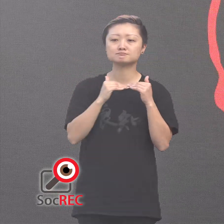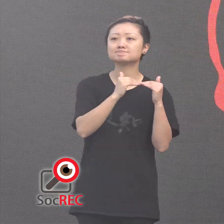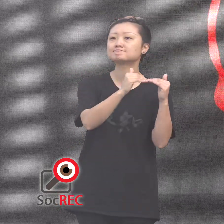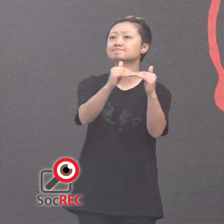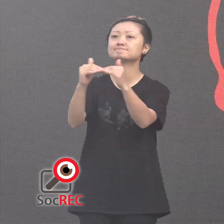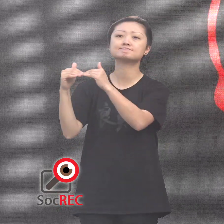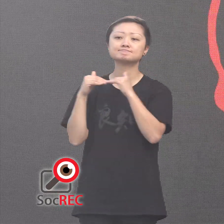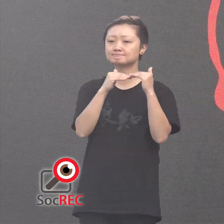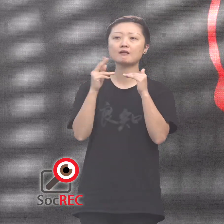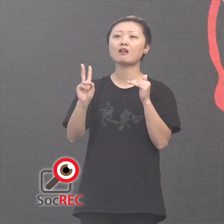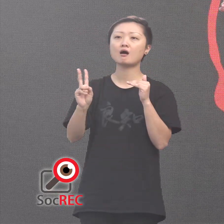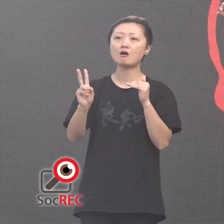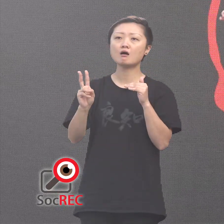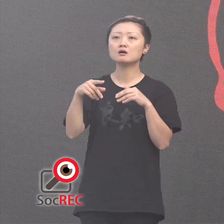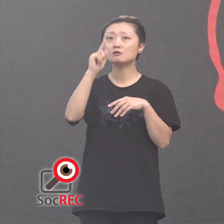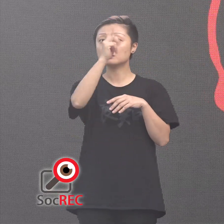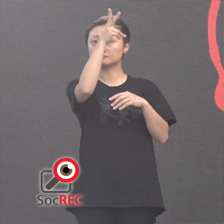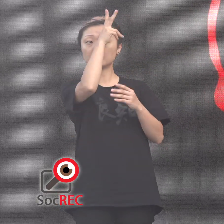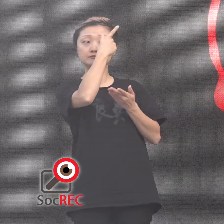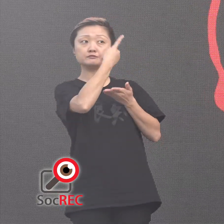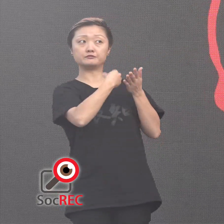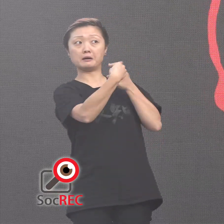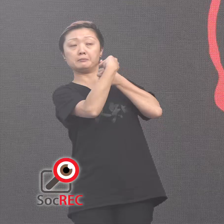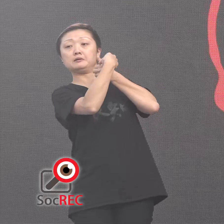制度、有法治精神的国度。